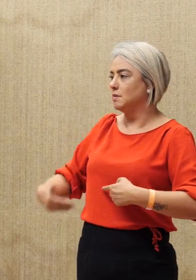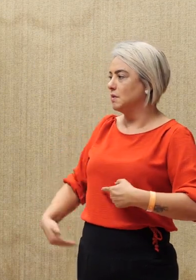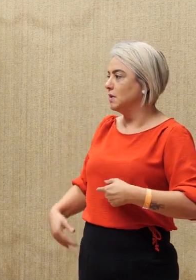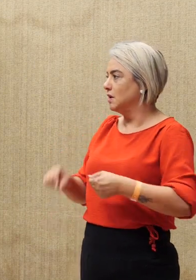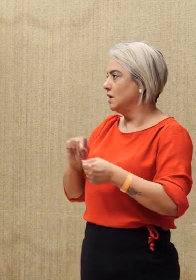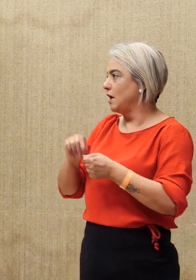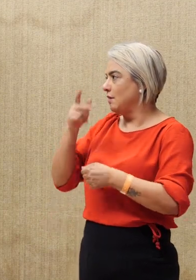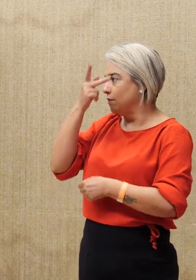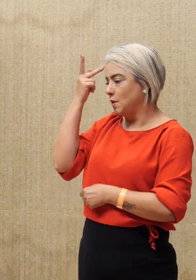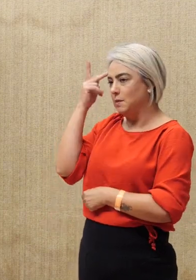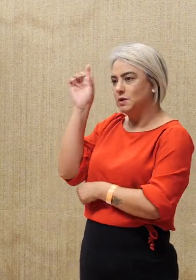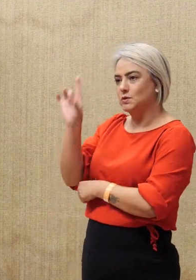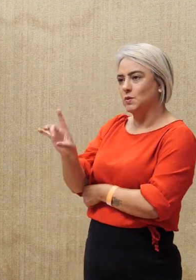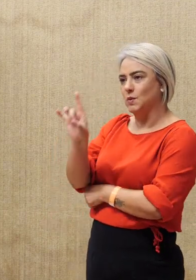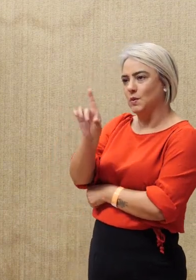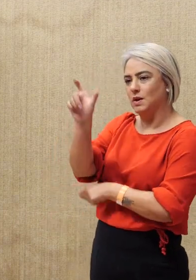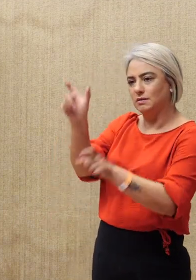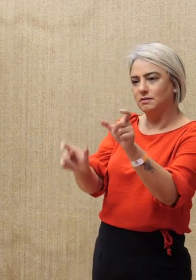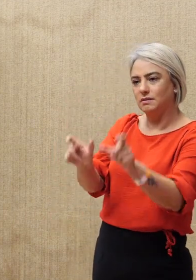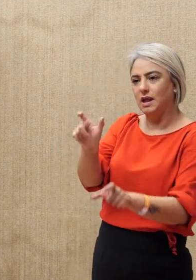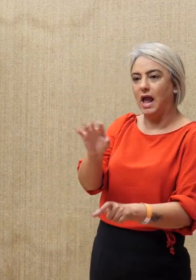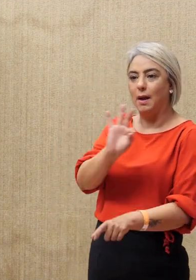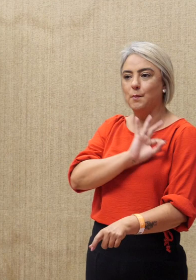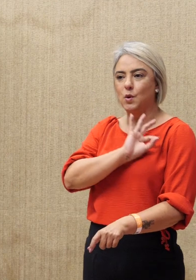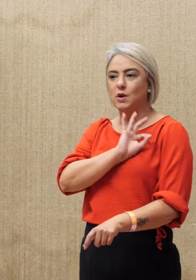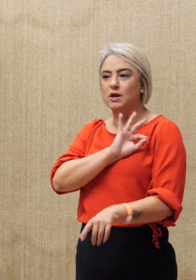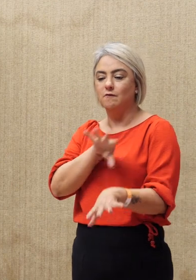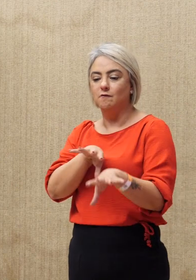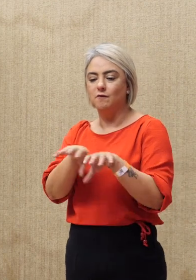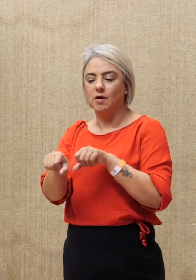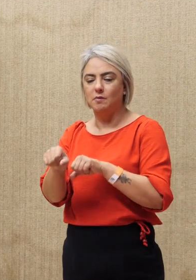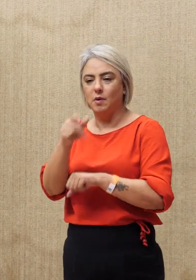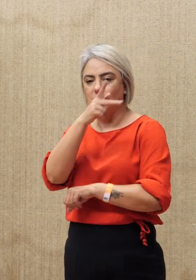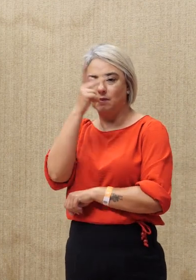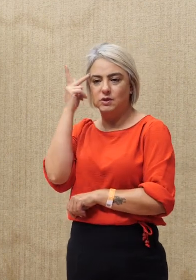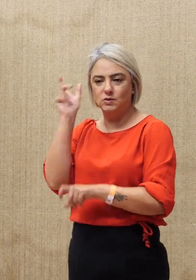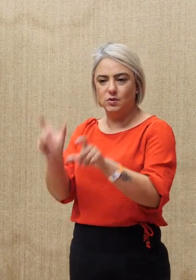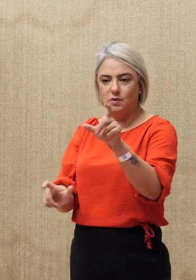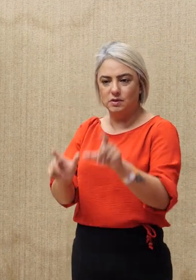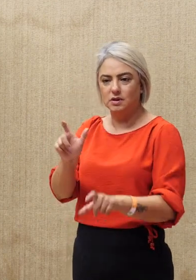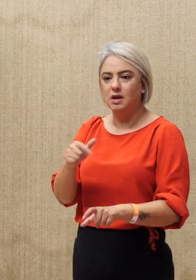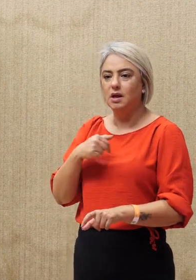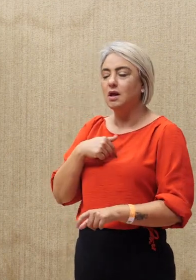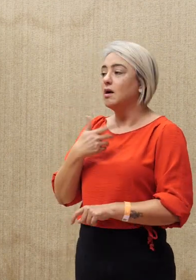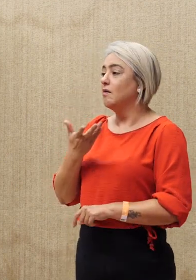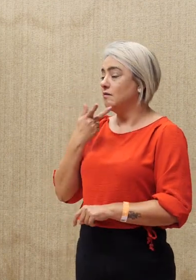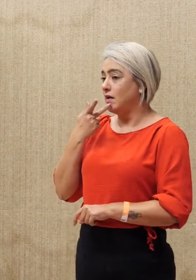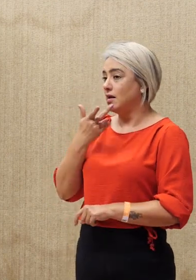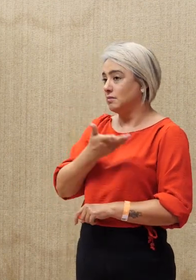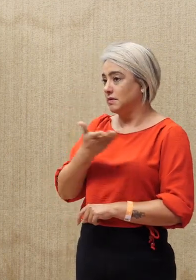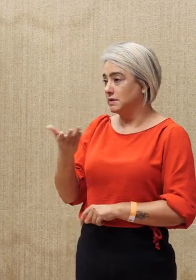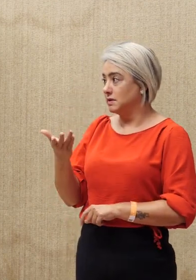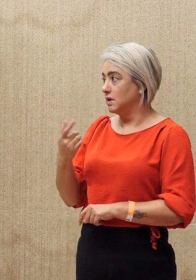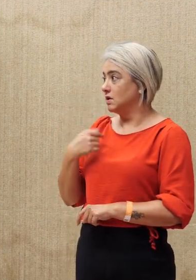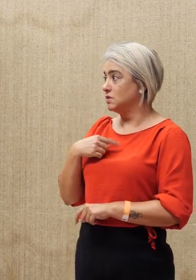feita por pessoas. As polícias são formadas por pessoas. E eu gostaria de dizer a vocês, eu só posso me apresentar